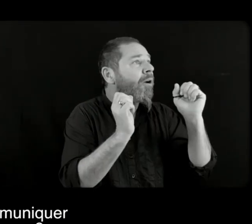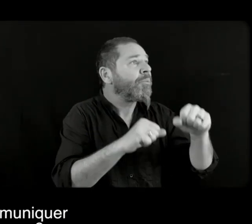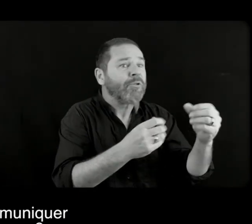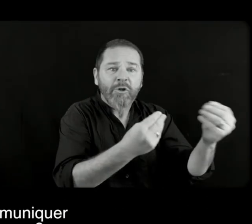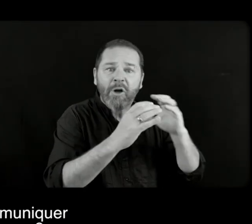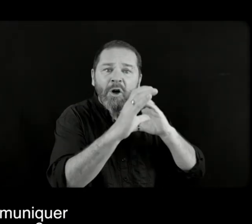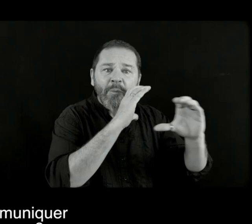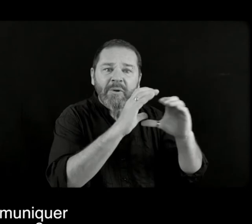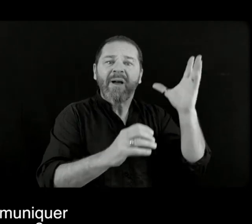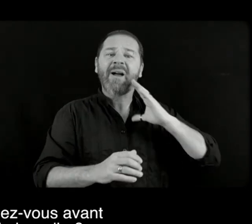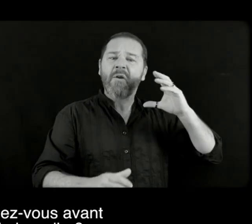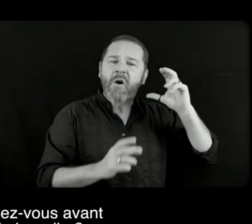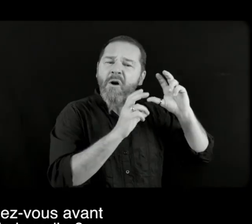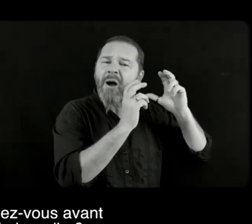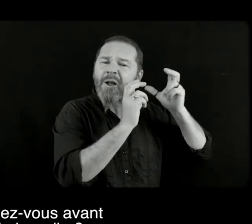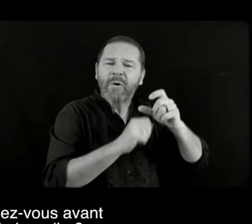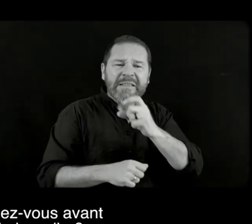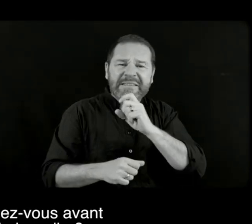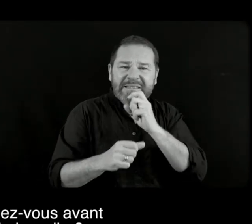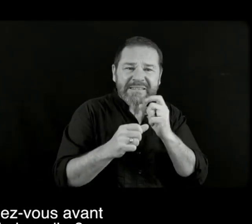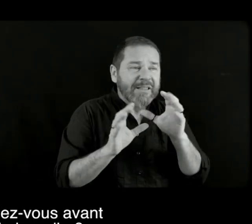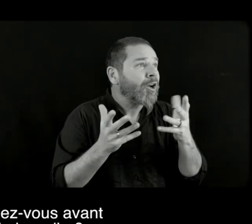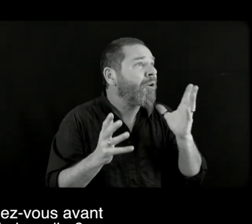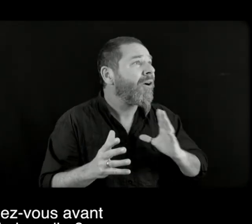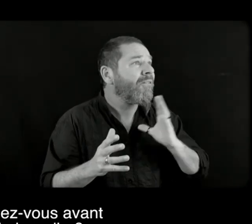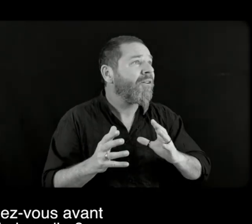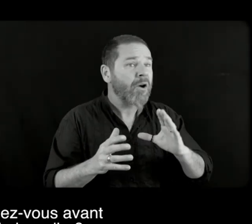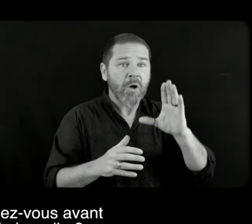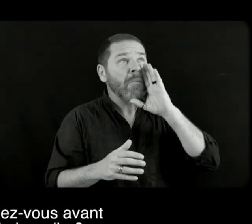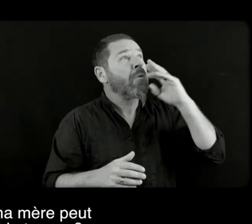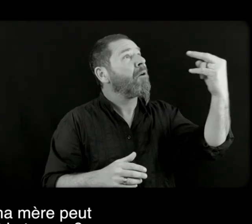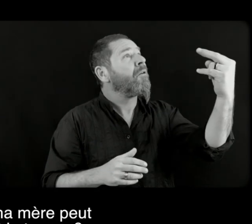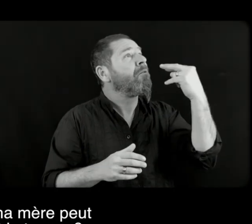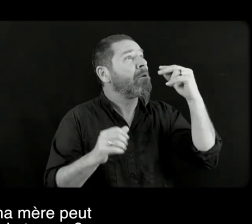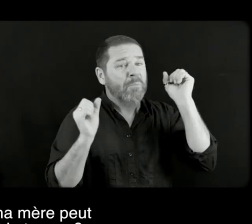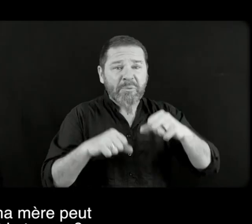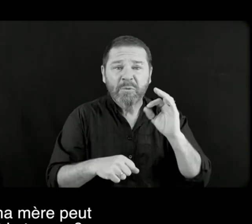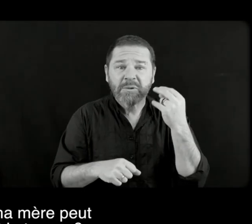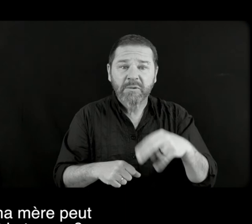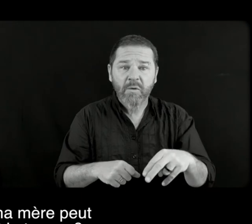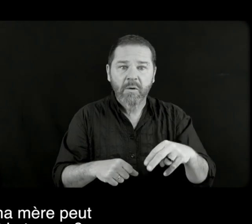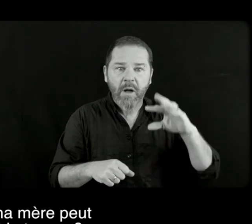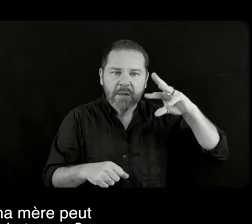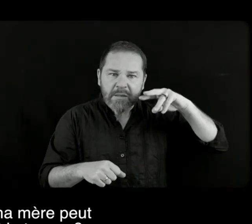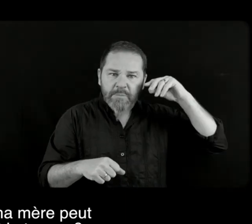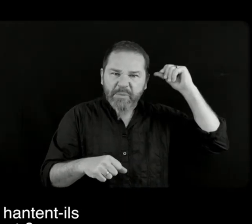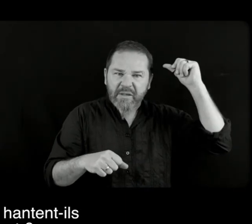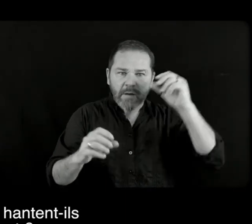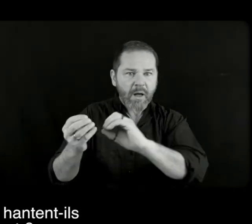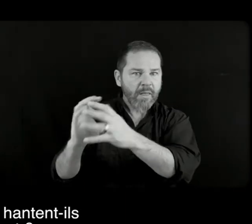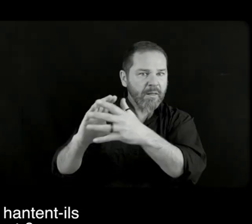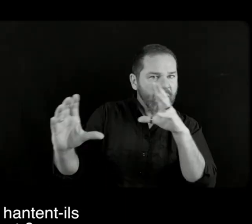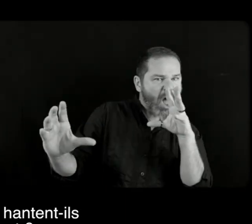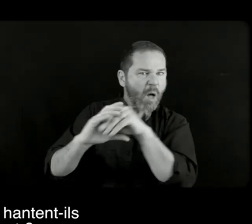nous? Comment faisiez-vous avant l'invention de la radio? Est-ce que ma mère peut me voir tout le temps?